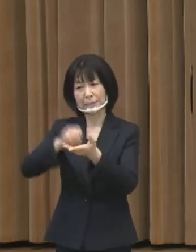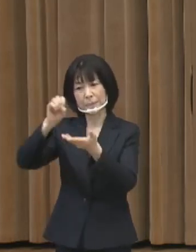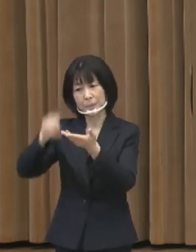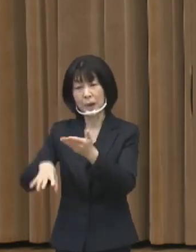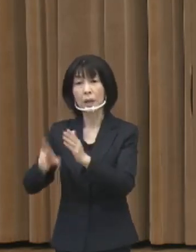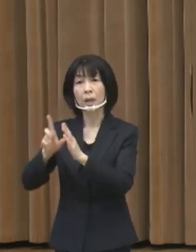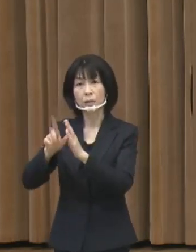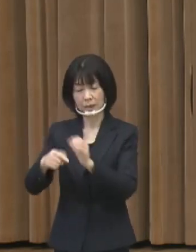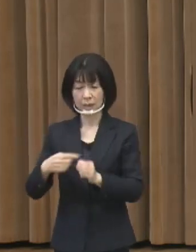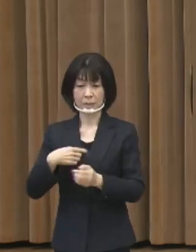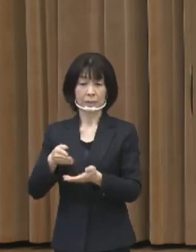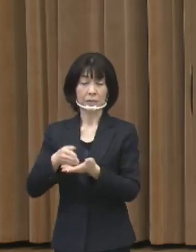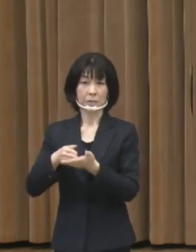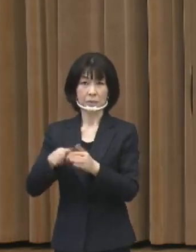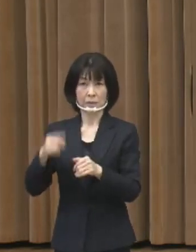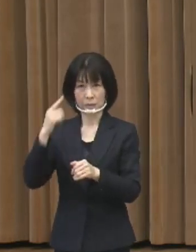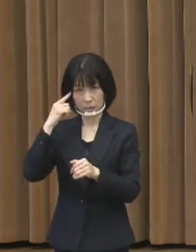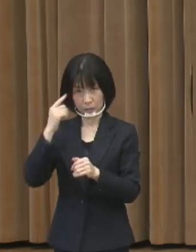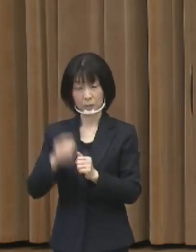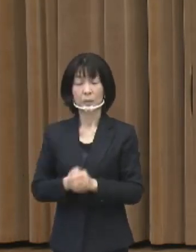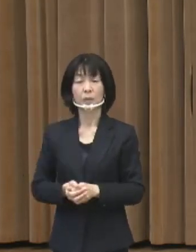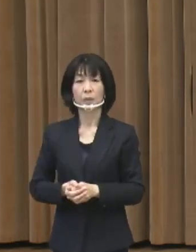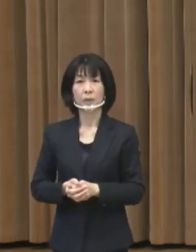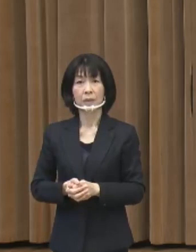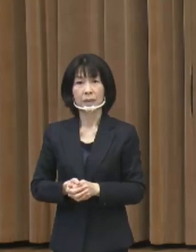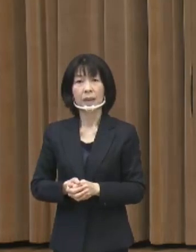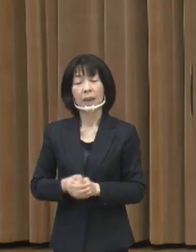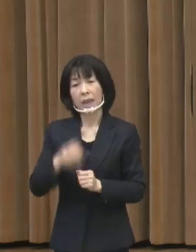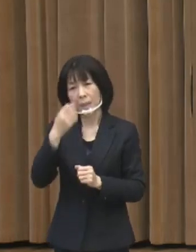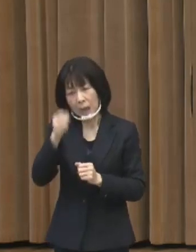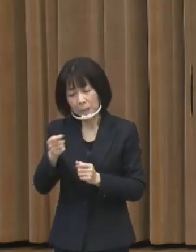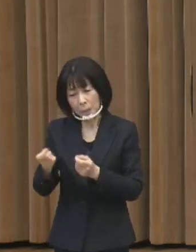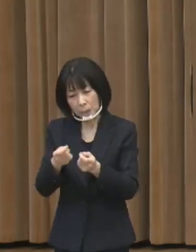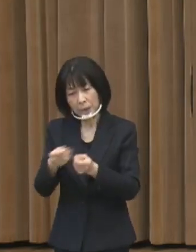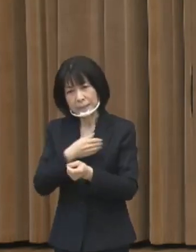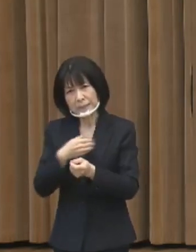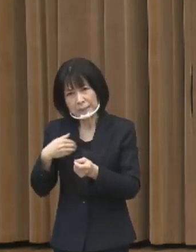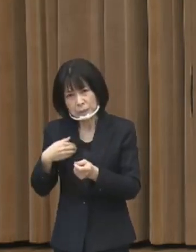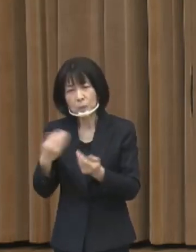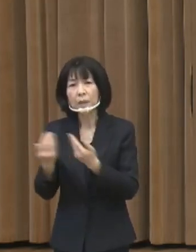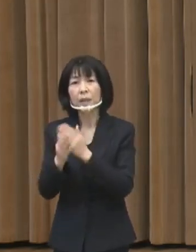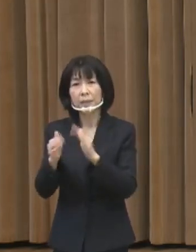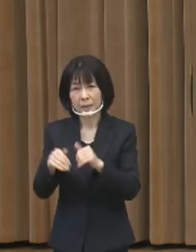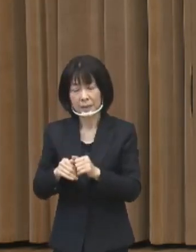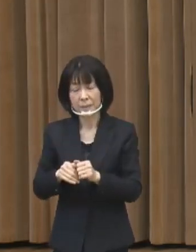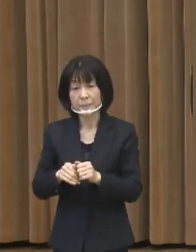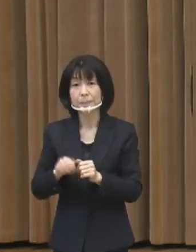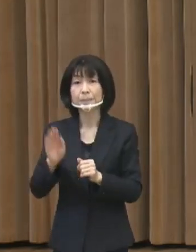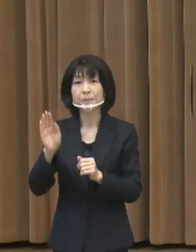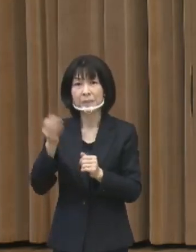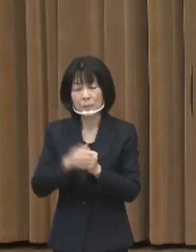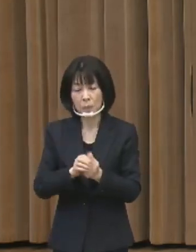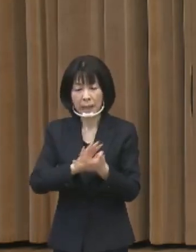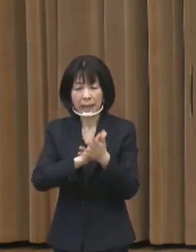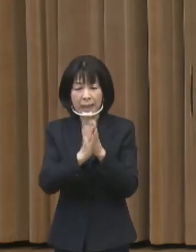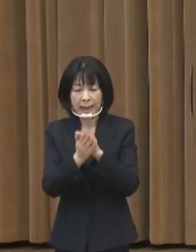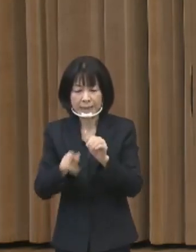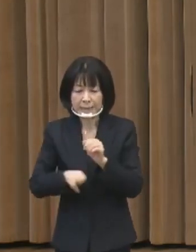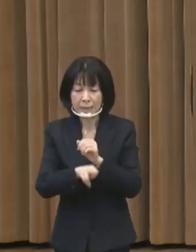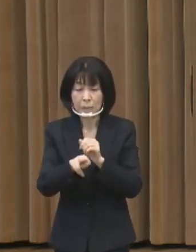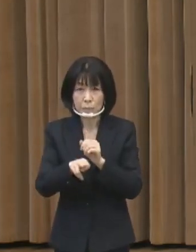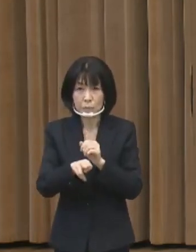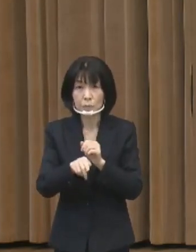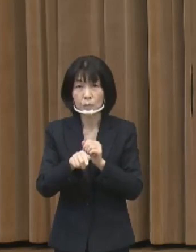ときに私申し上げたと思うんですけれども、一定程度コントロールできる時期に来たと。しかしながら変異株等